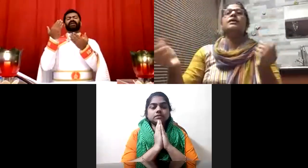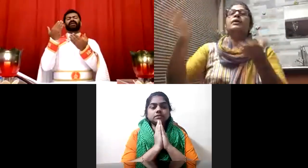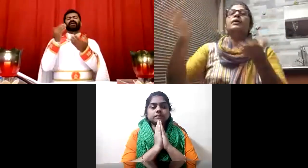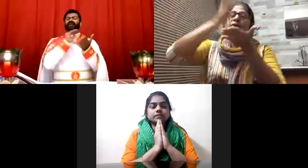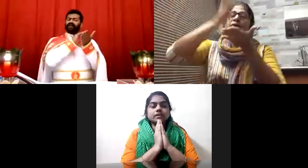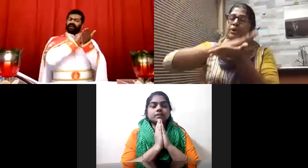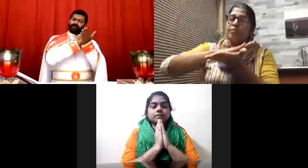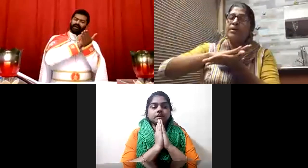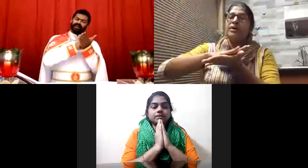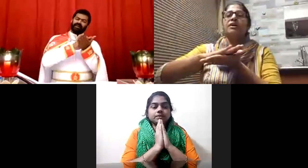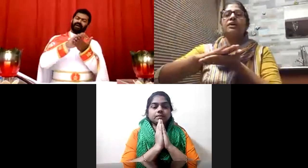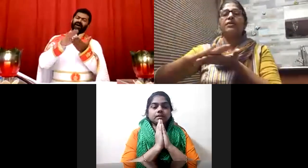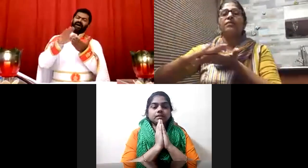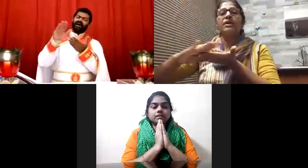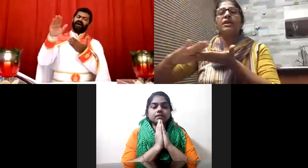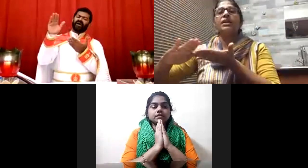ബലവാനേ,